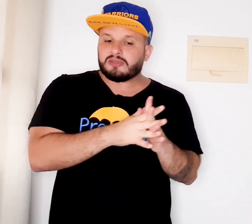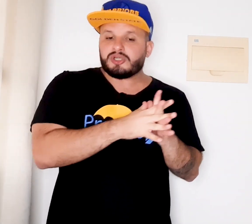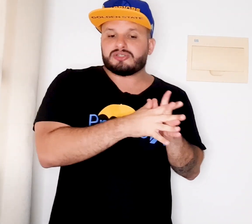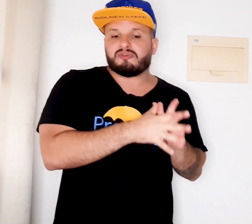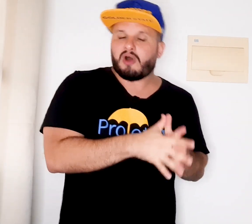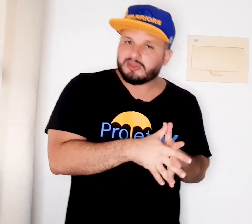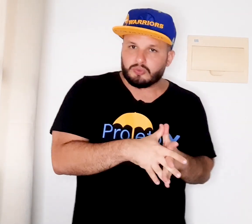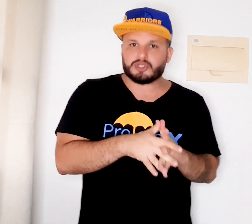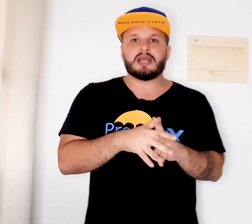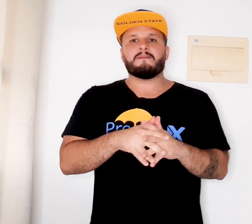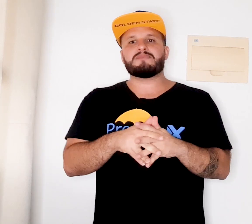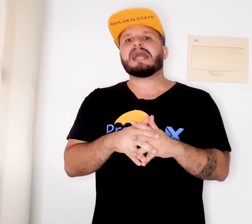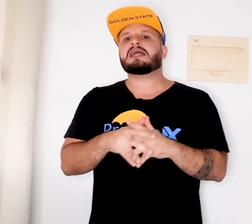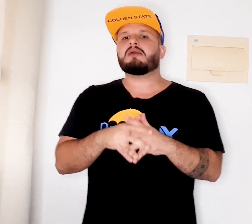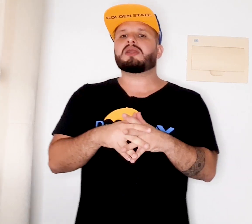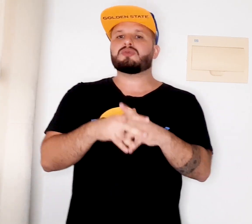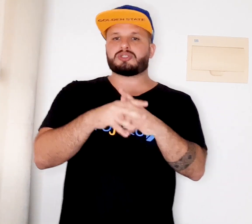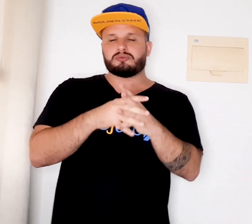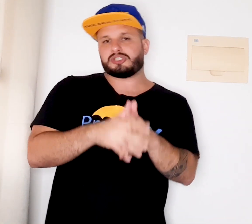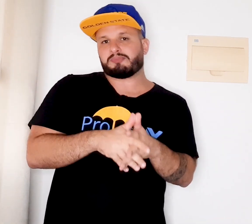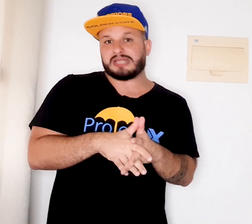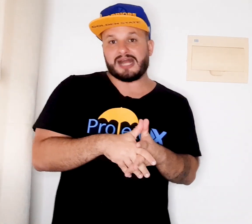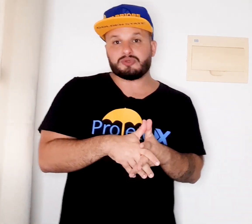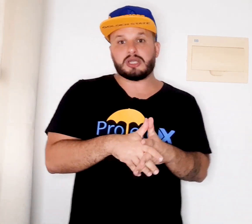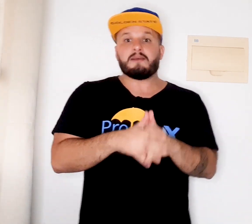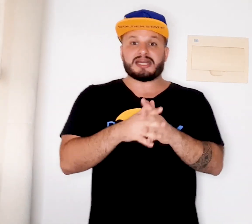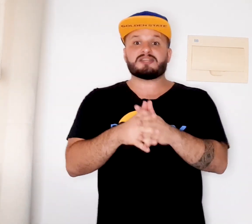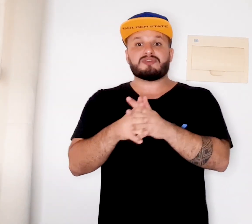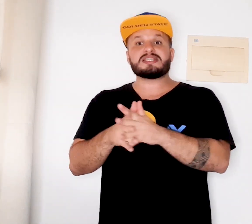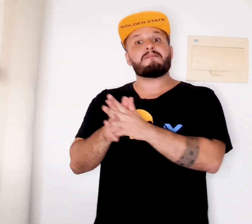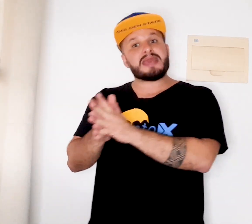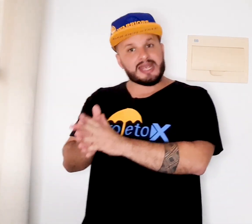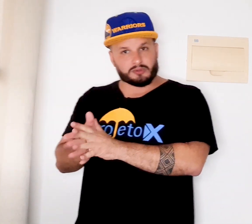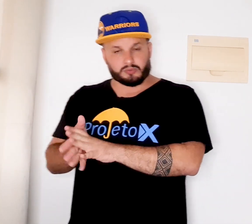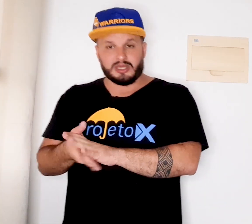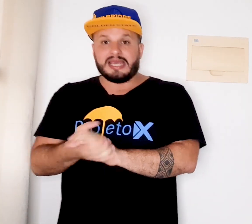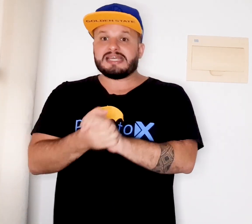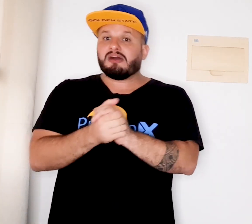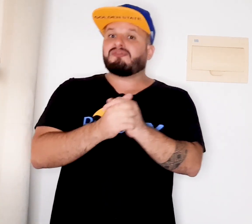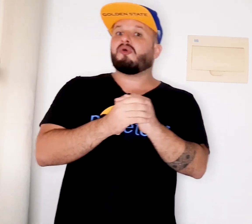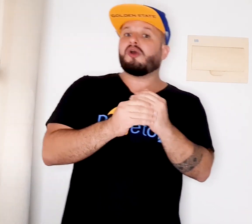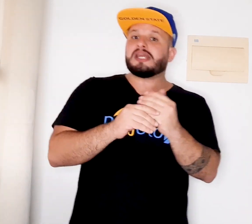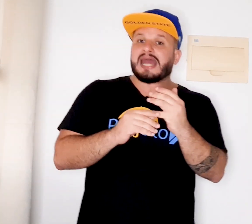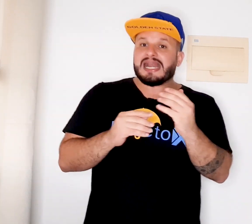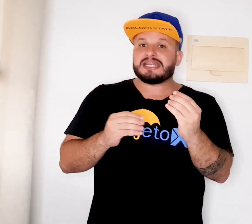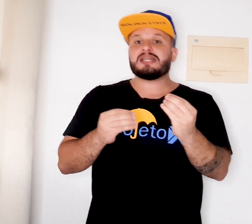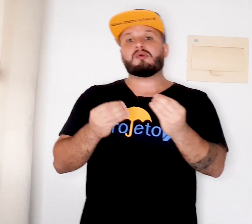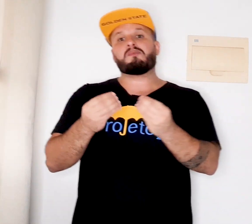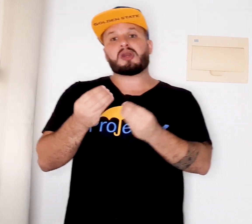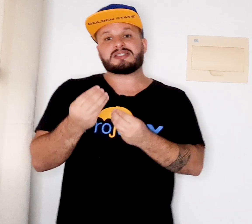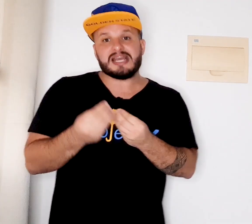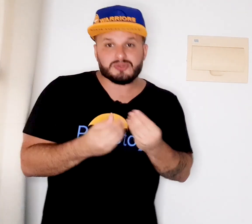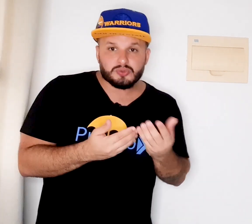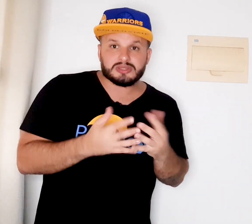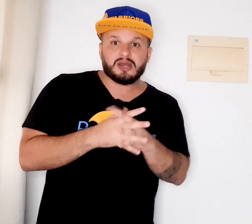52 votos na Câmara dos Deputados para que se fosse aberto. E não foi ali um processo tão